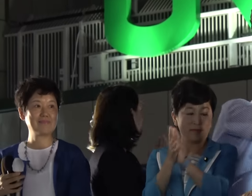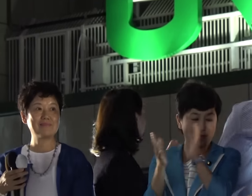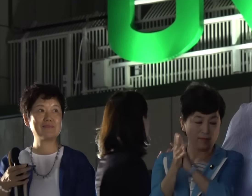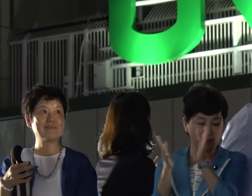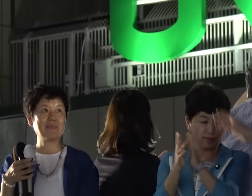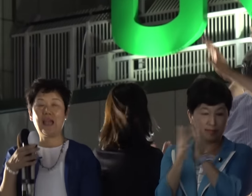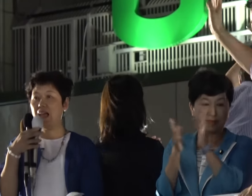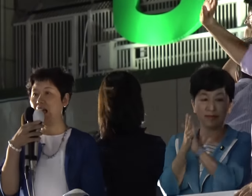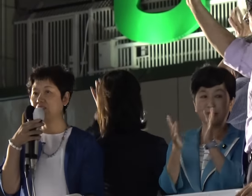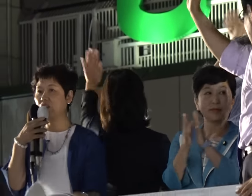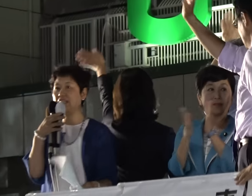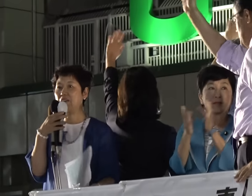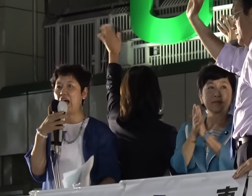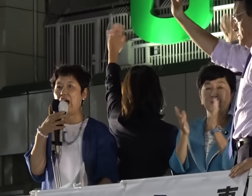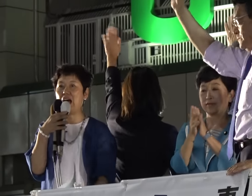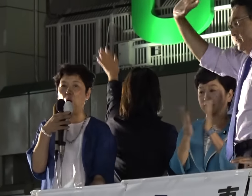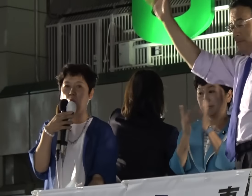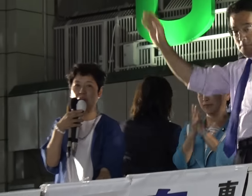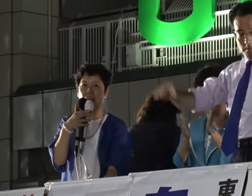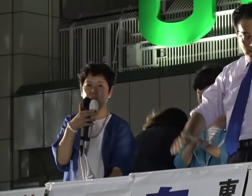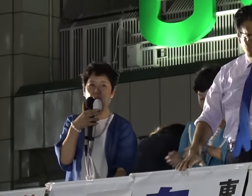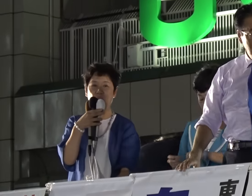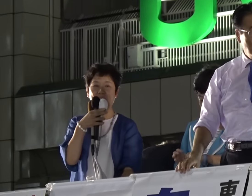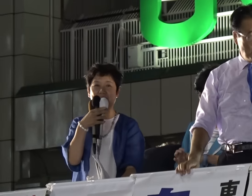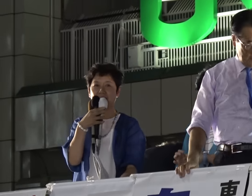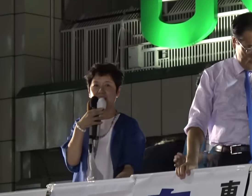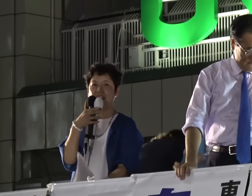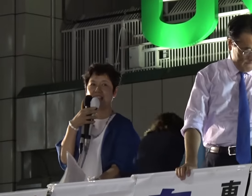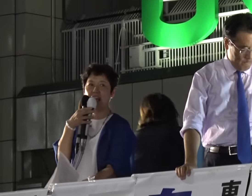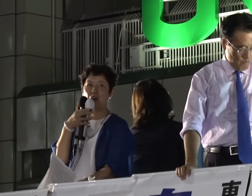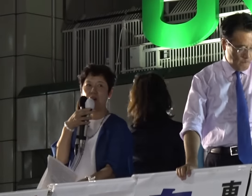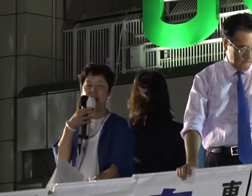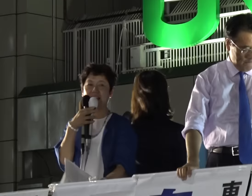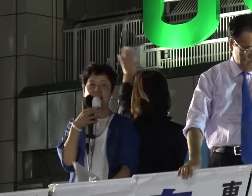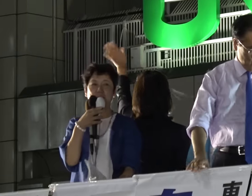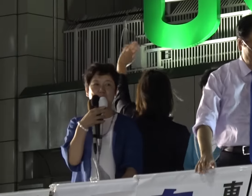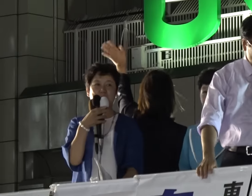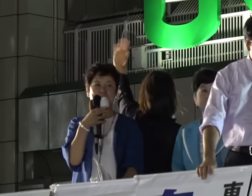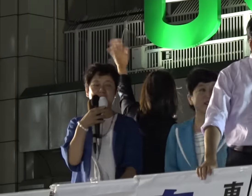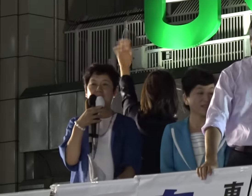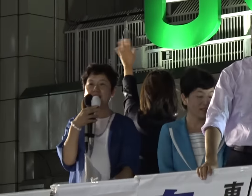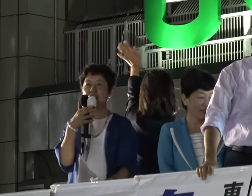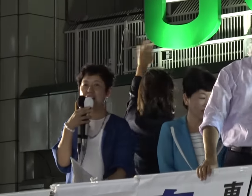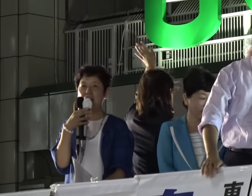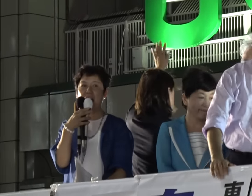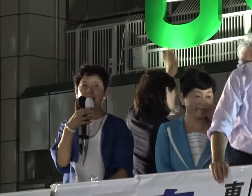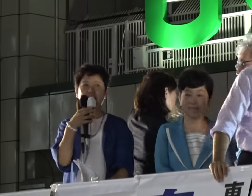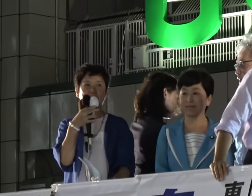それでは応援を引き続いて行いたいと思います。